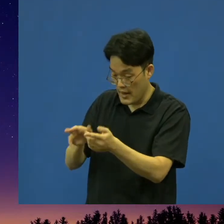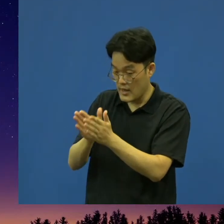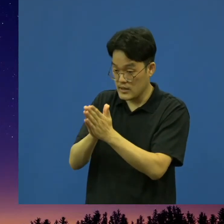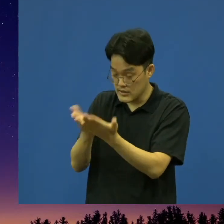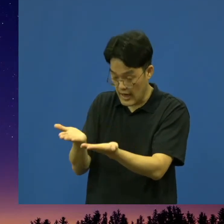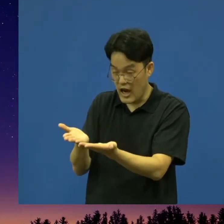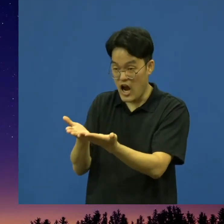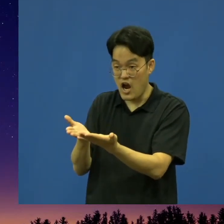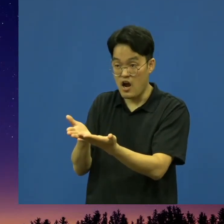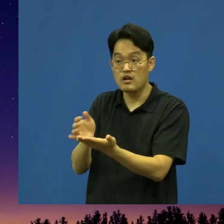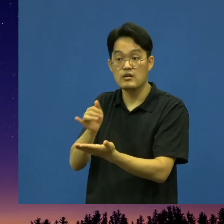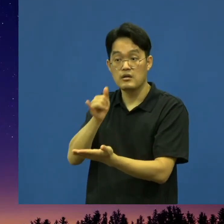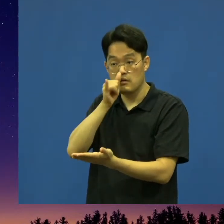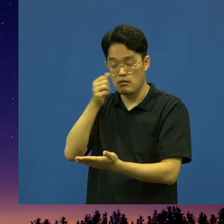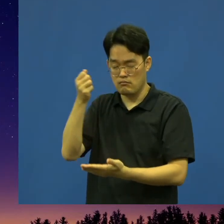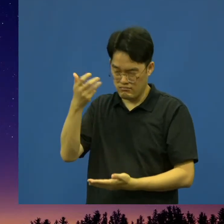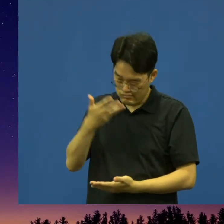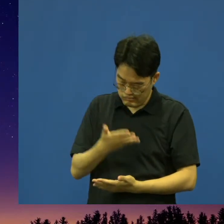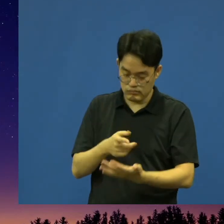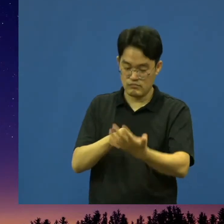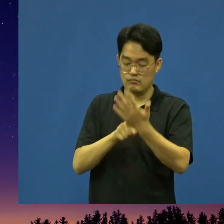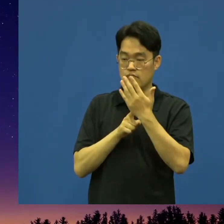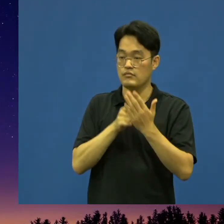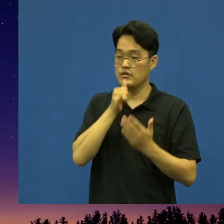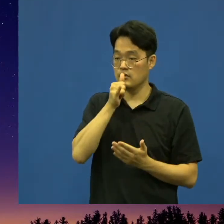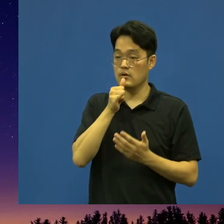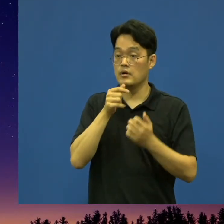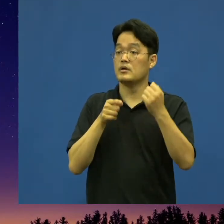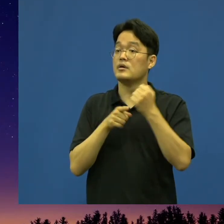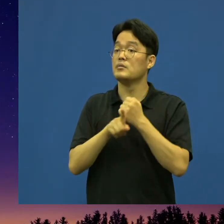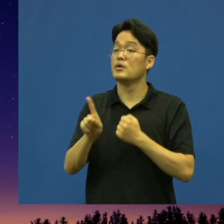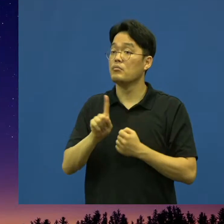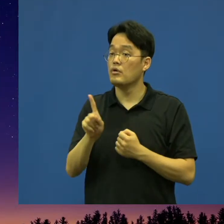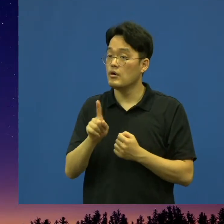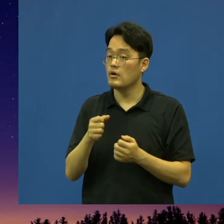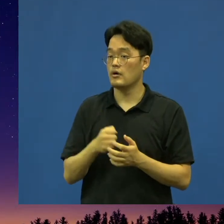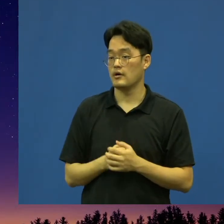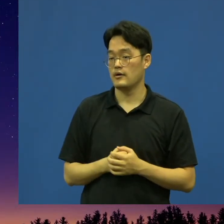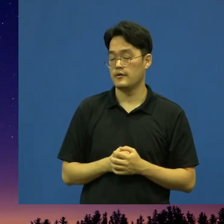여러 번 등장해요. 무슨 말을 하고 싶어 하는 거죠?